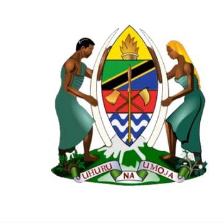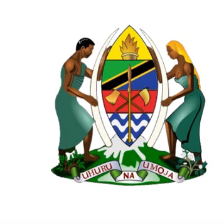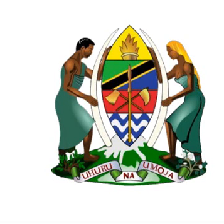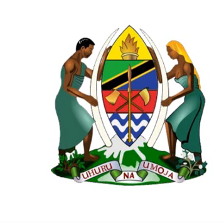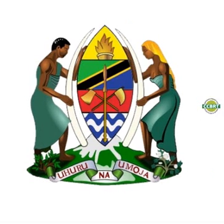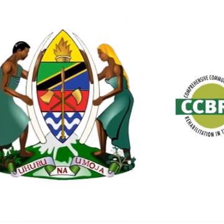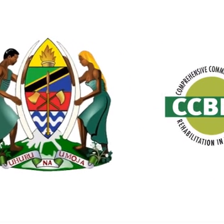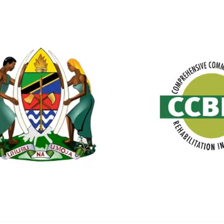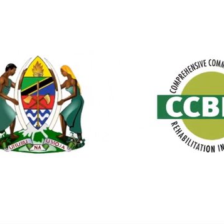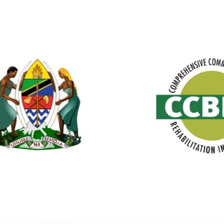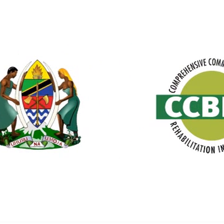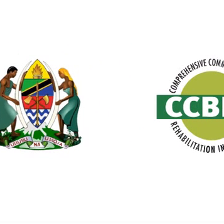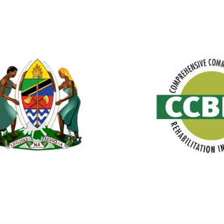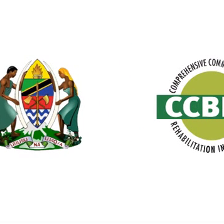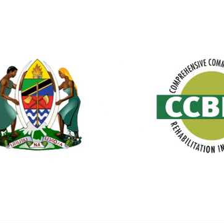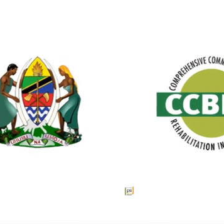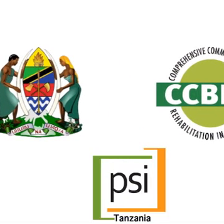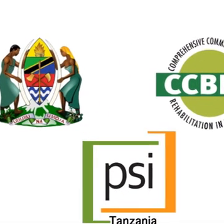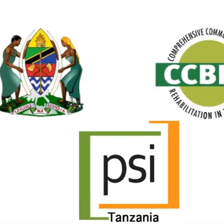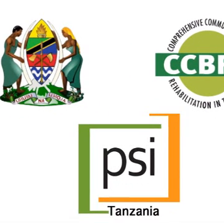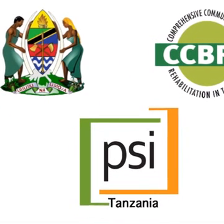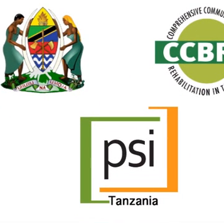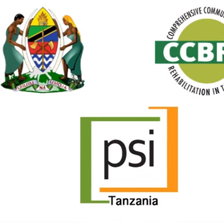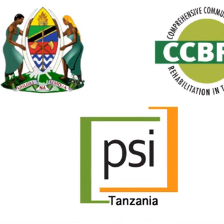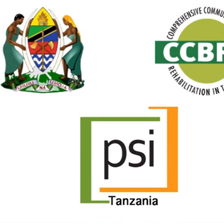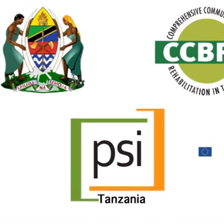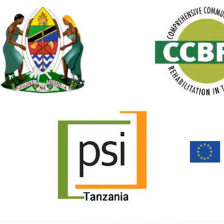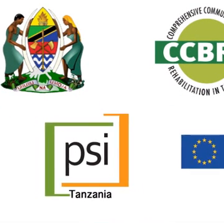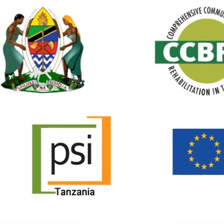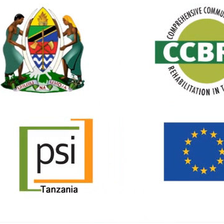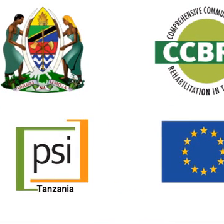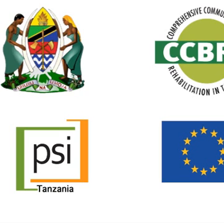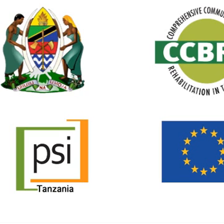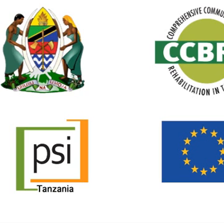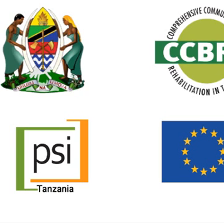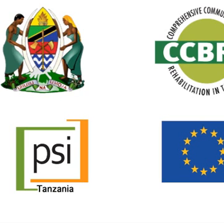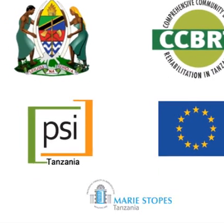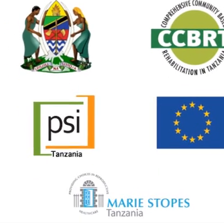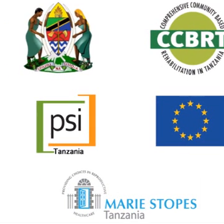Afya, CCBRT, PSI Tanzania, European Union na Maria